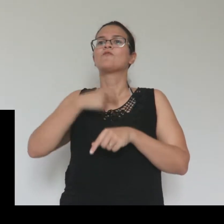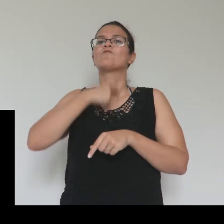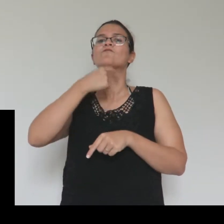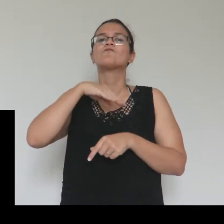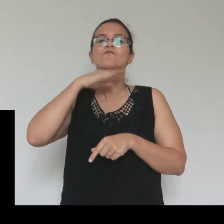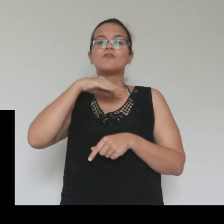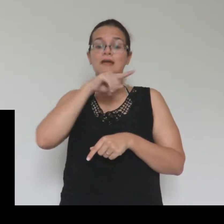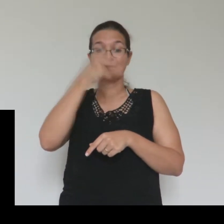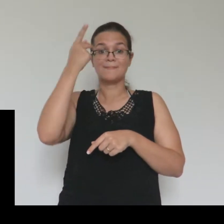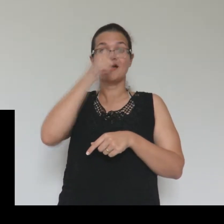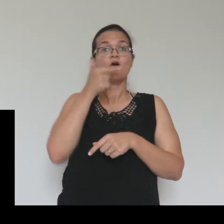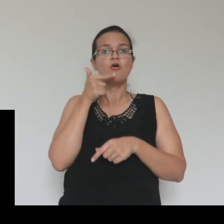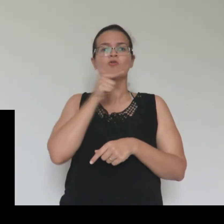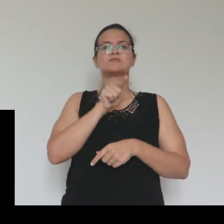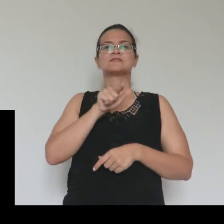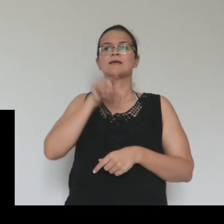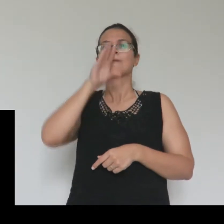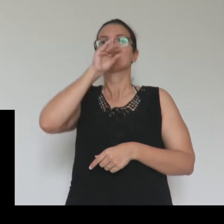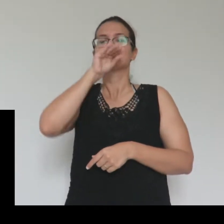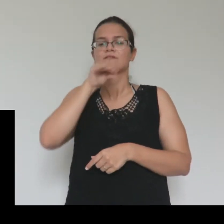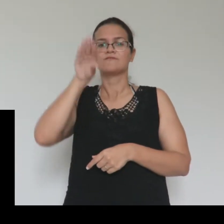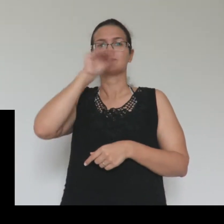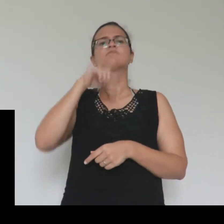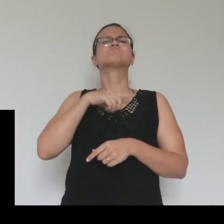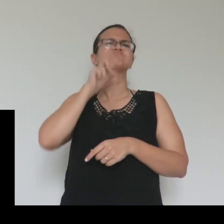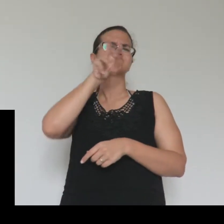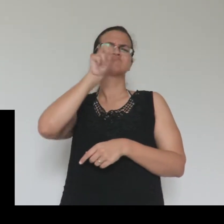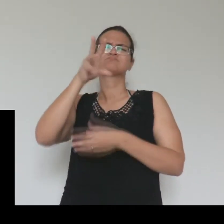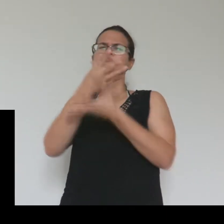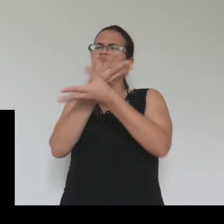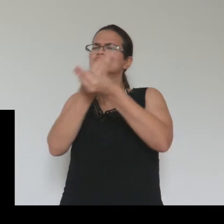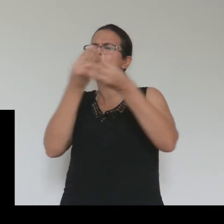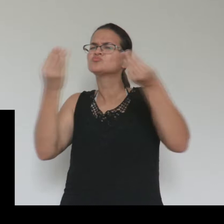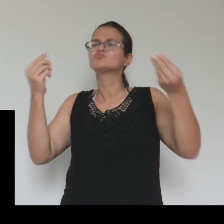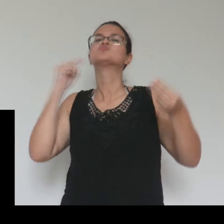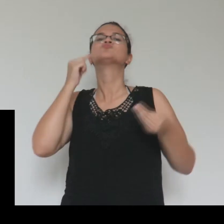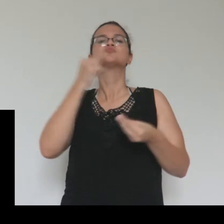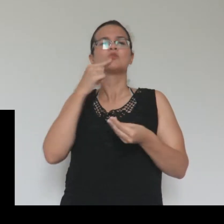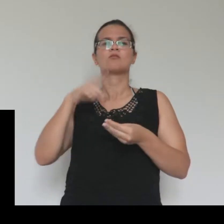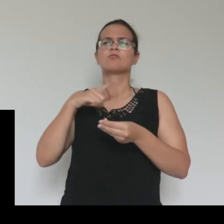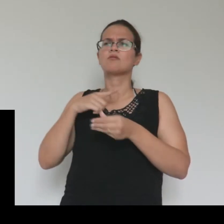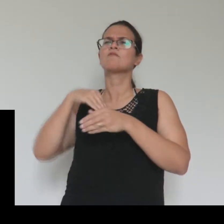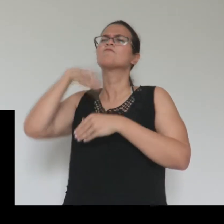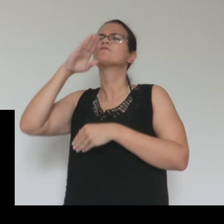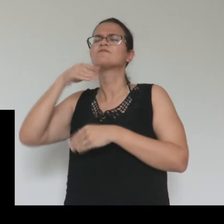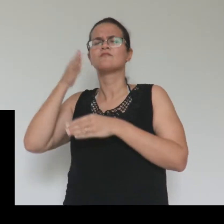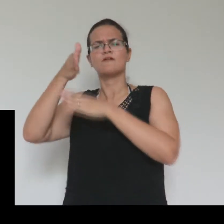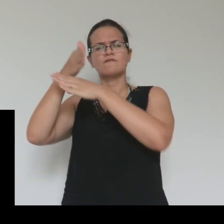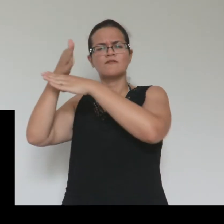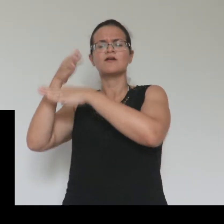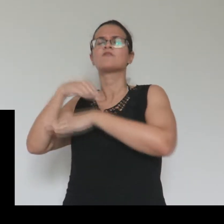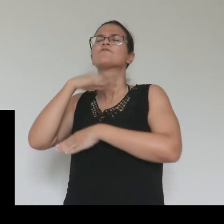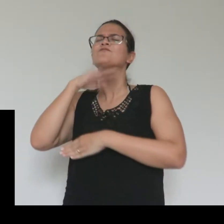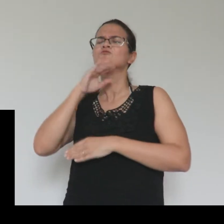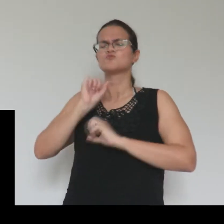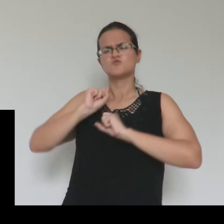ela conseguir falar. Nós temos muitos surdos no Brasil que teve esse acompanhamento, que se esforçaram e hoje fala de forma